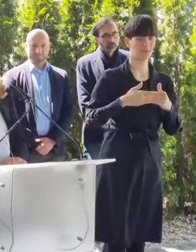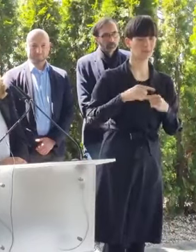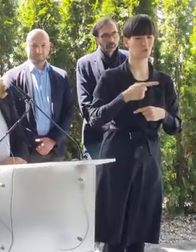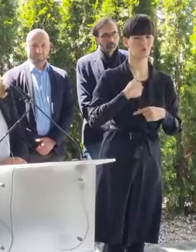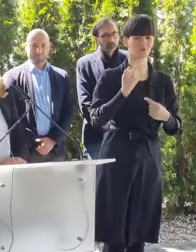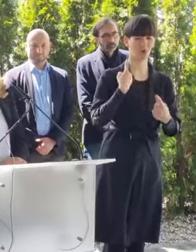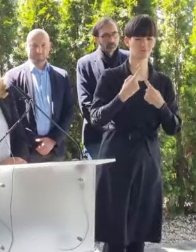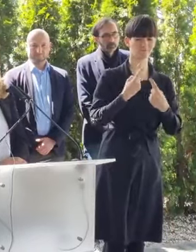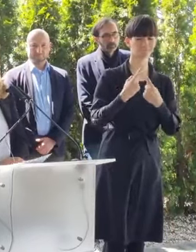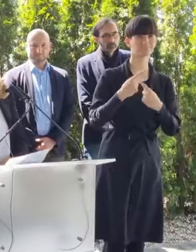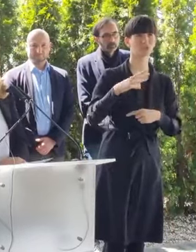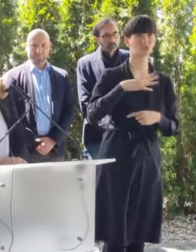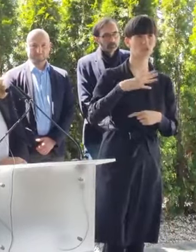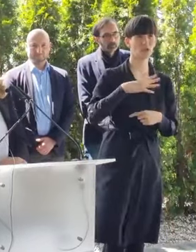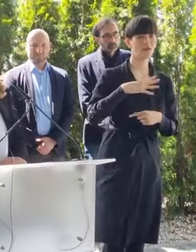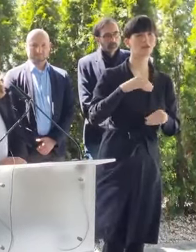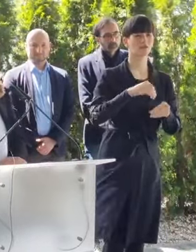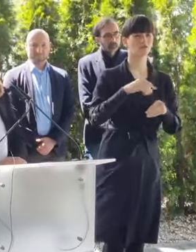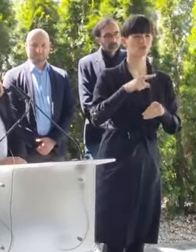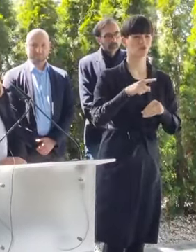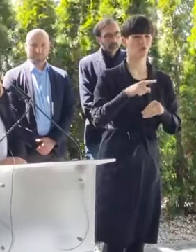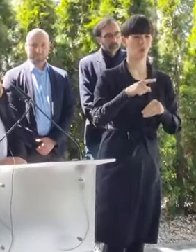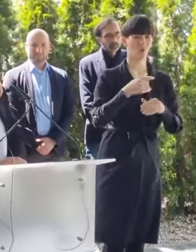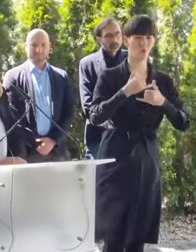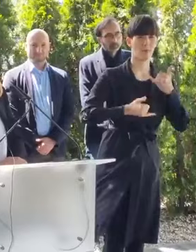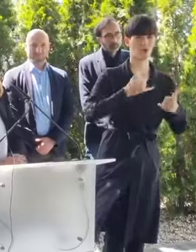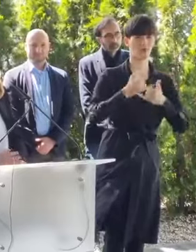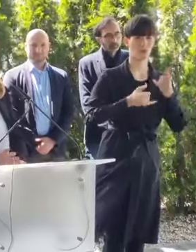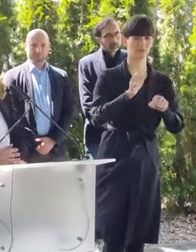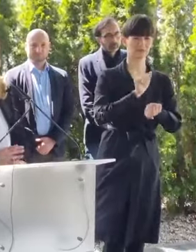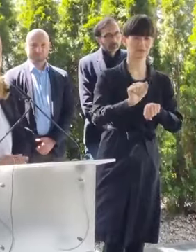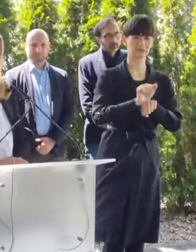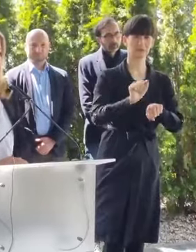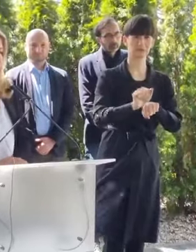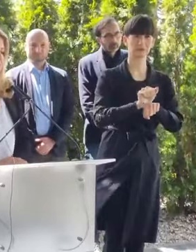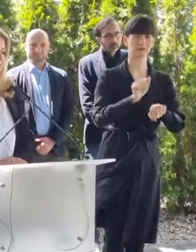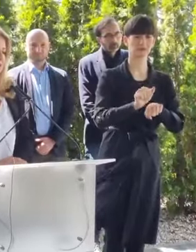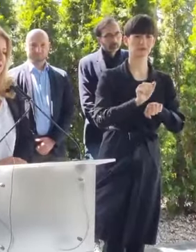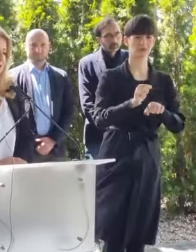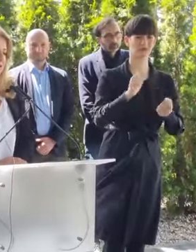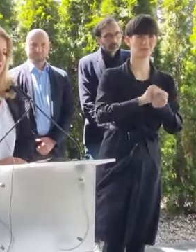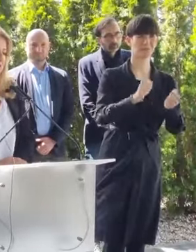ktoré boli opakovane bité a znásilňované. Jedna z nich napríklad